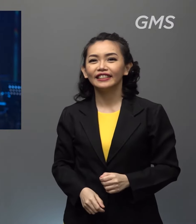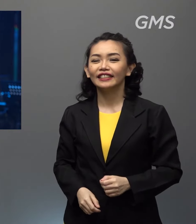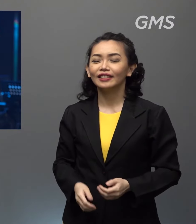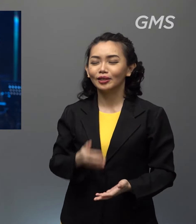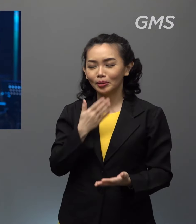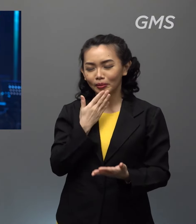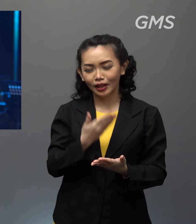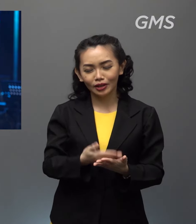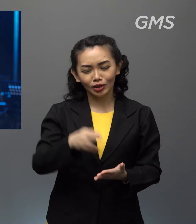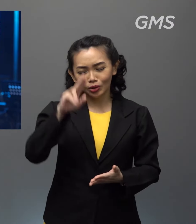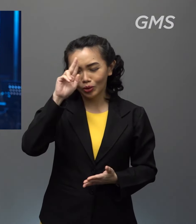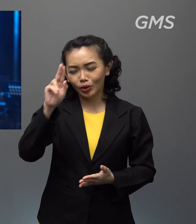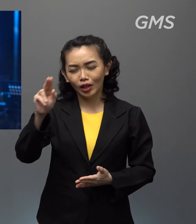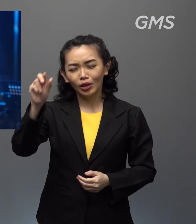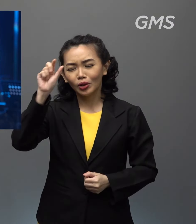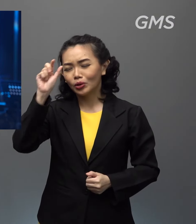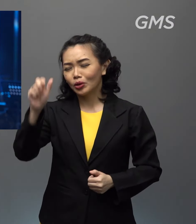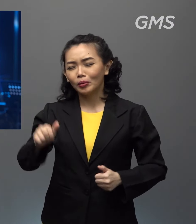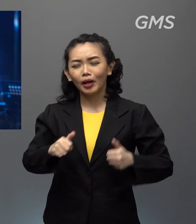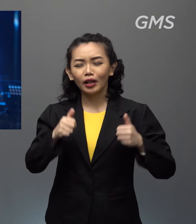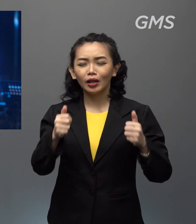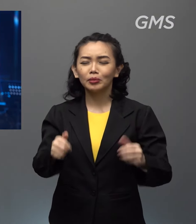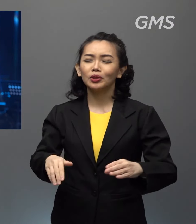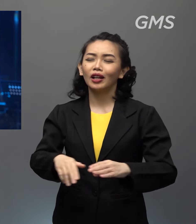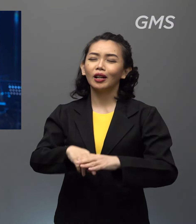kasih Tuhan untuk segala kebaikan dalam kehidupan kami.